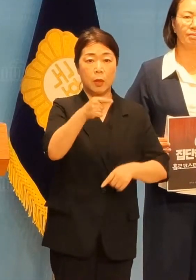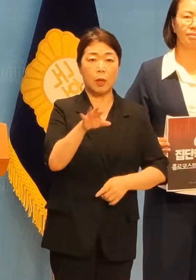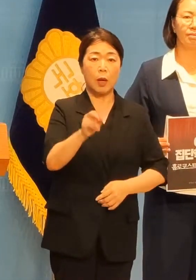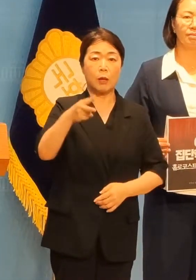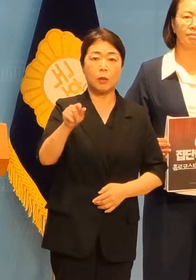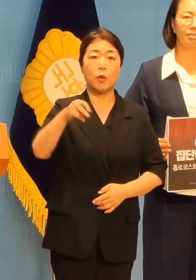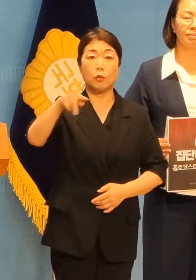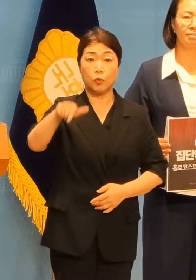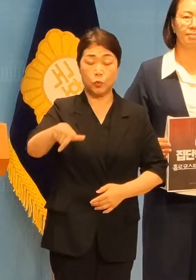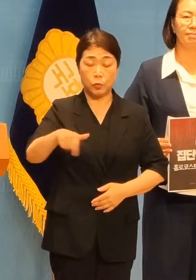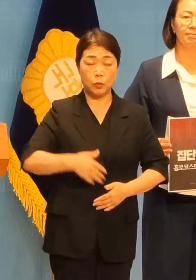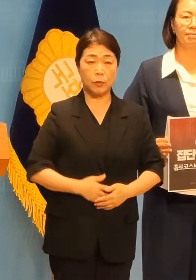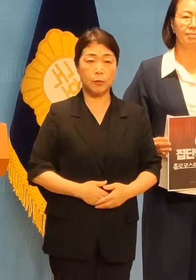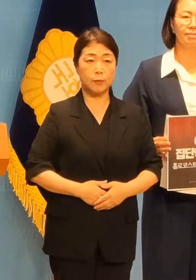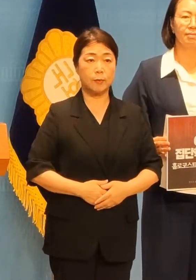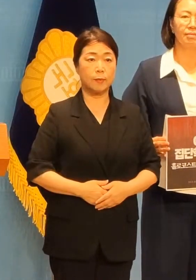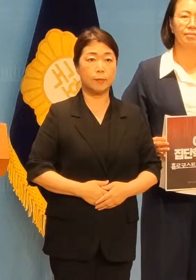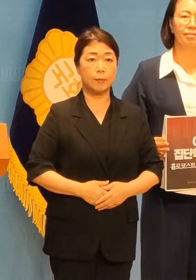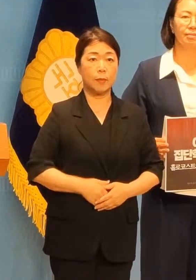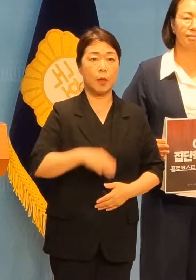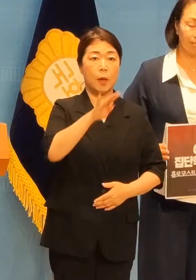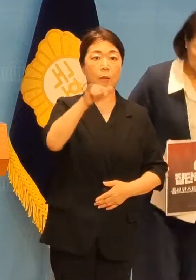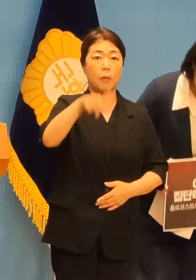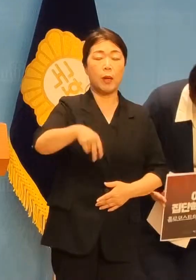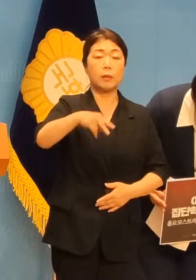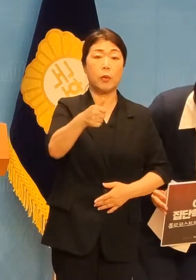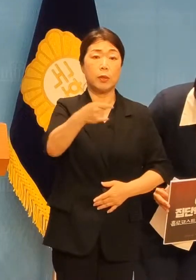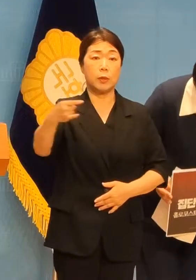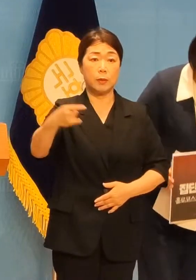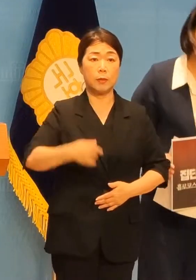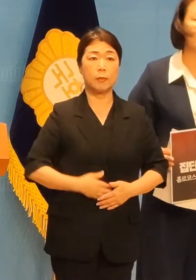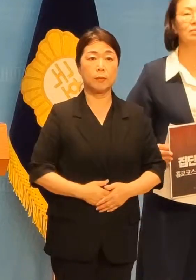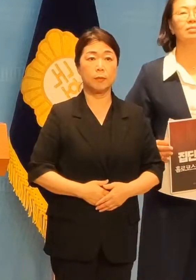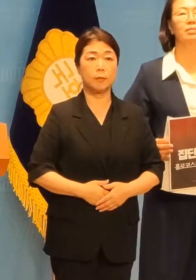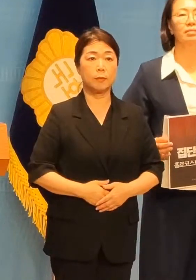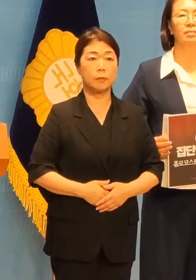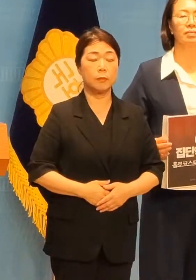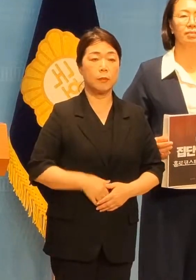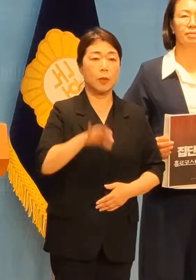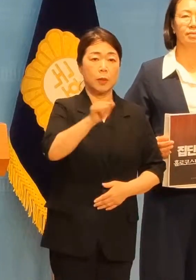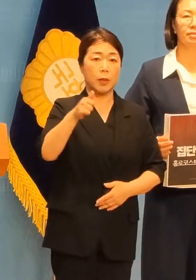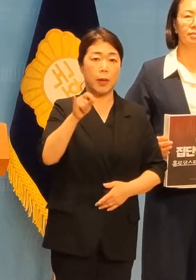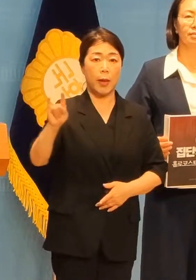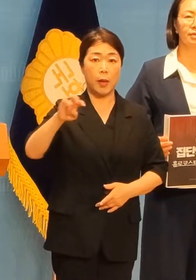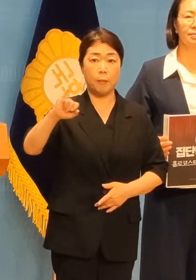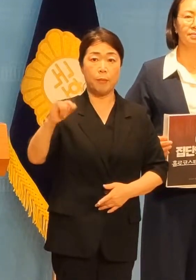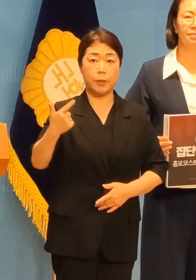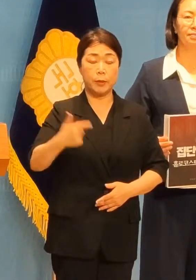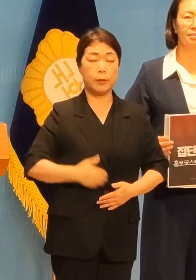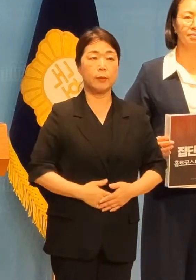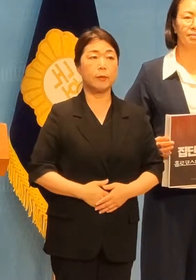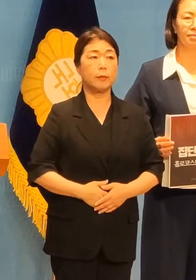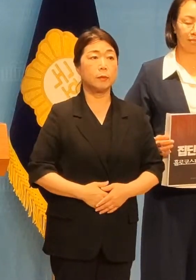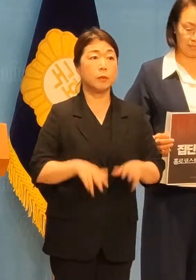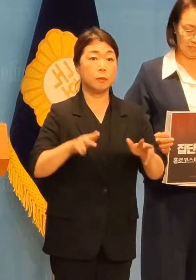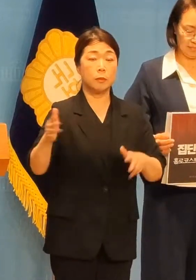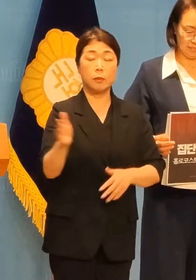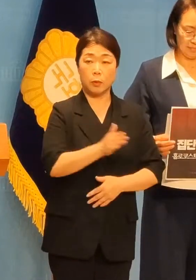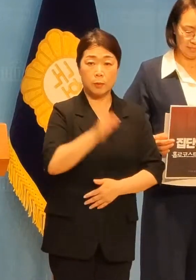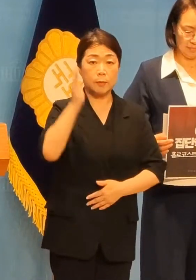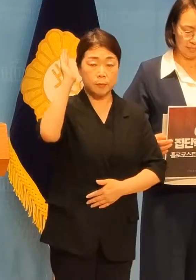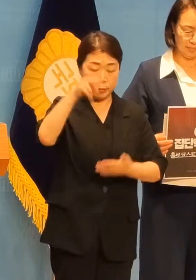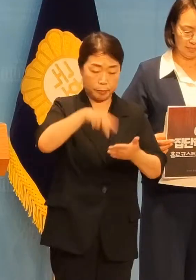의원님 오셨습니다. 백선희 의원님 오셨습니다. 이혜민 의원님 오셨습니다. 지금부터